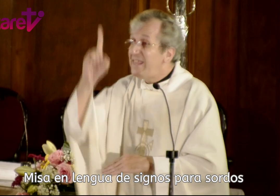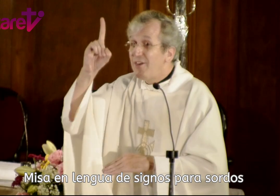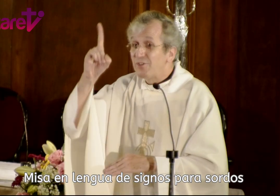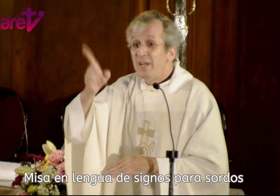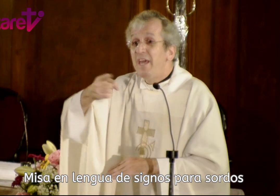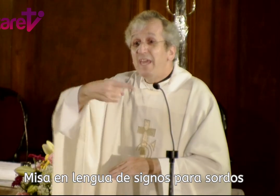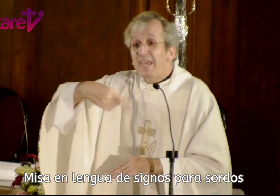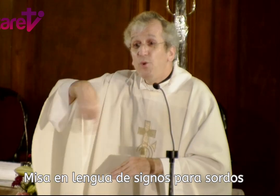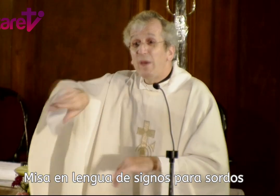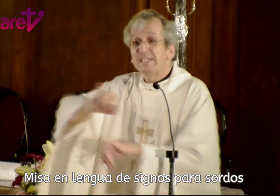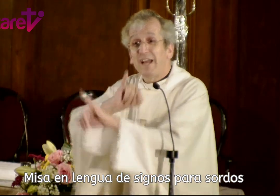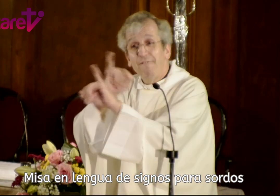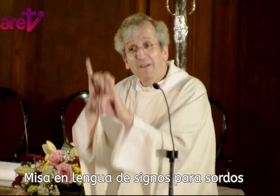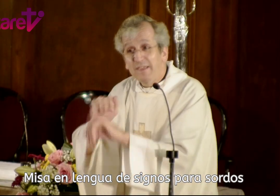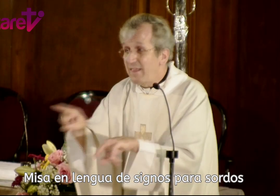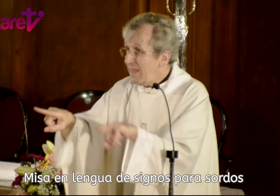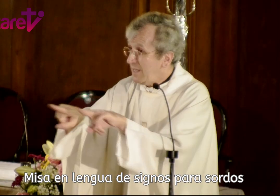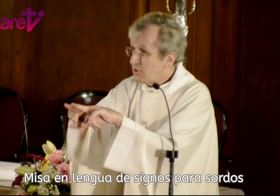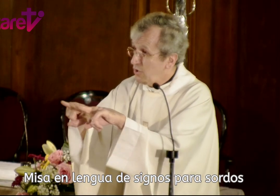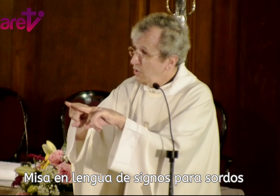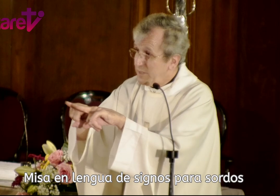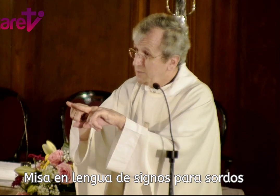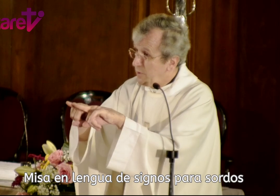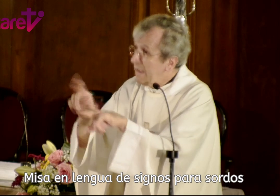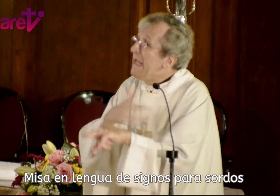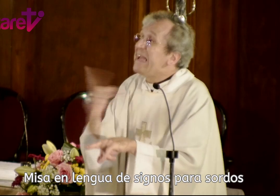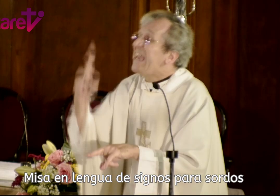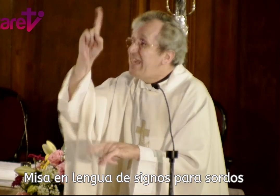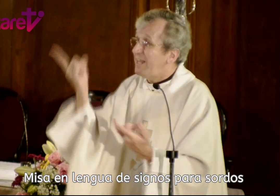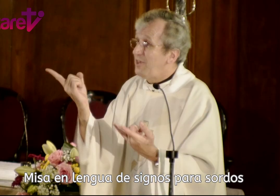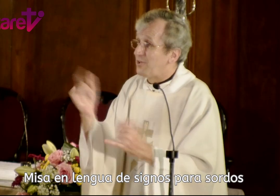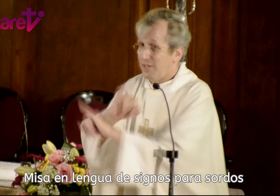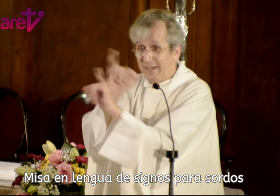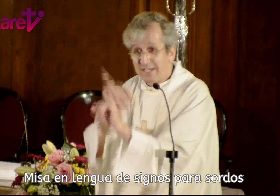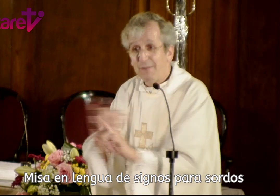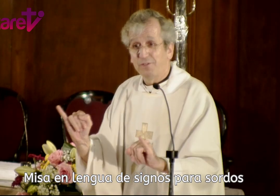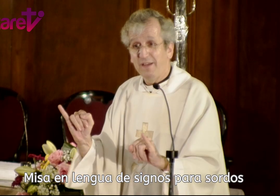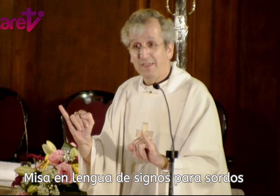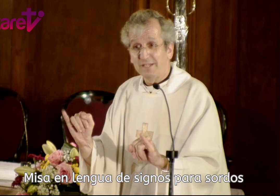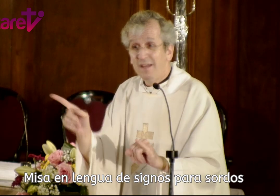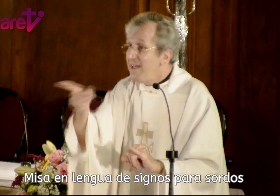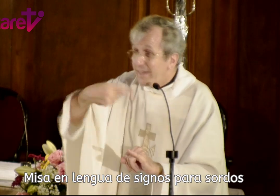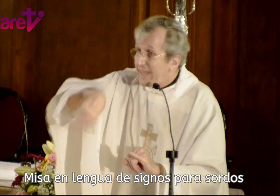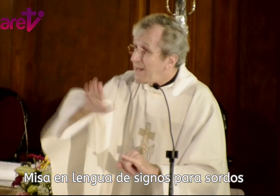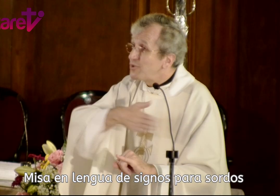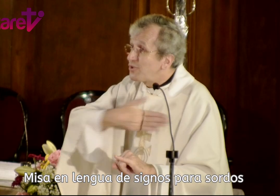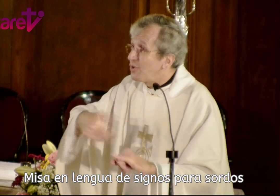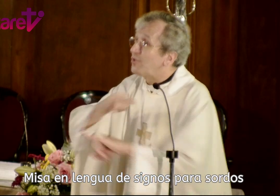Dios y nuestra felicidad son lo mismo. ¿Qué quiere Dios? Que seamos felices. ¿Qué queremos nosotros?